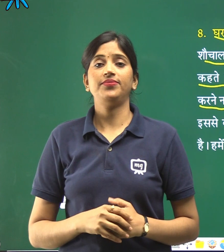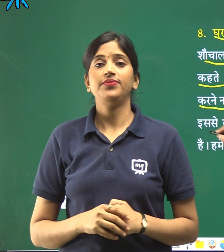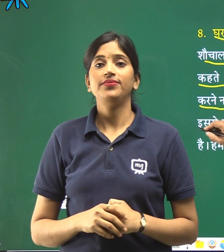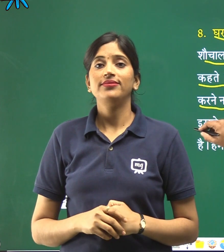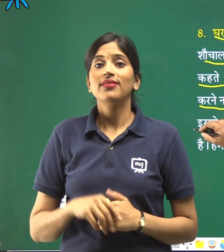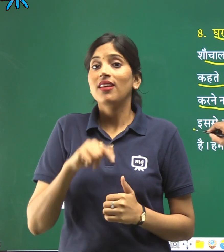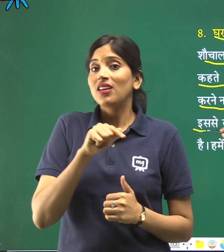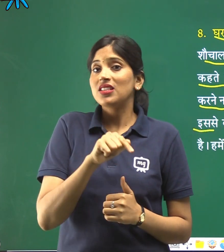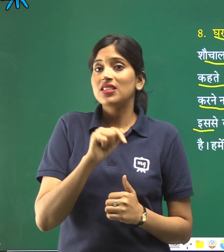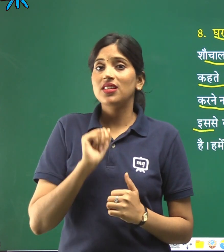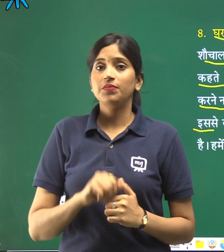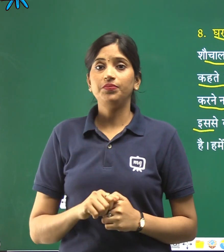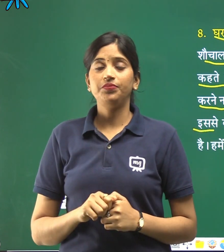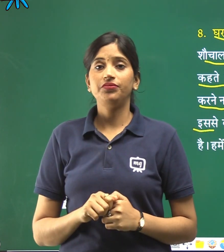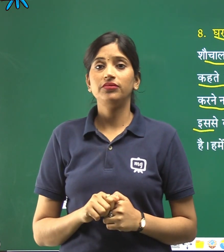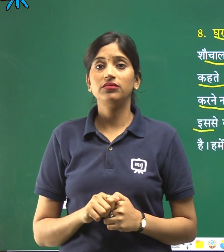इससे